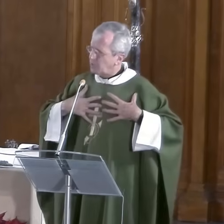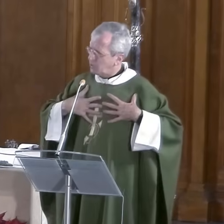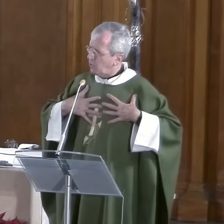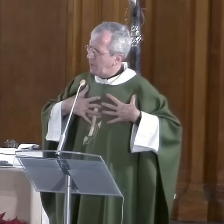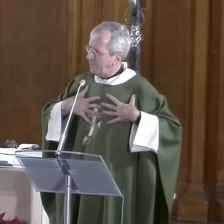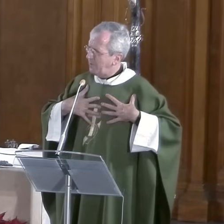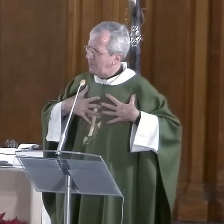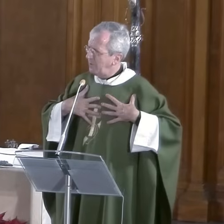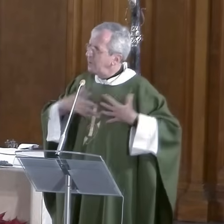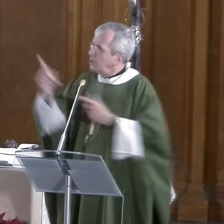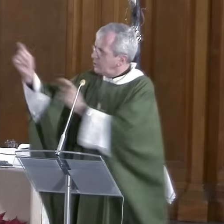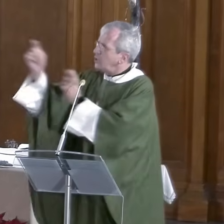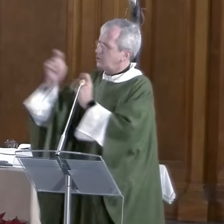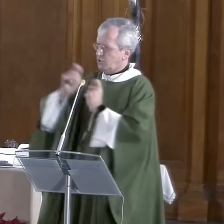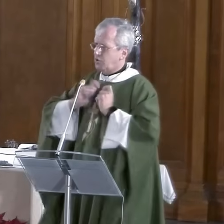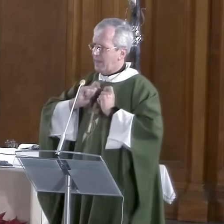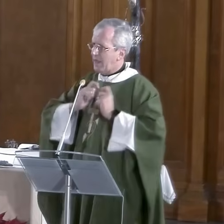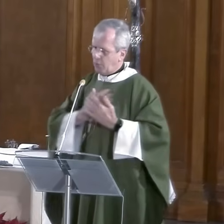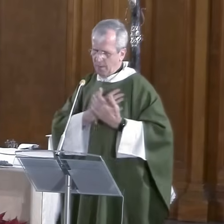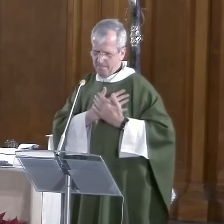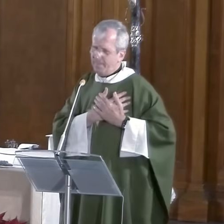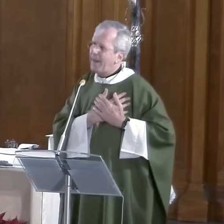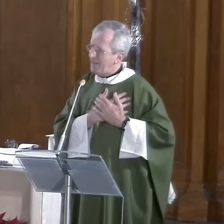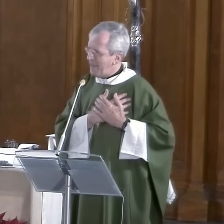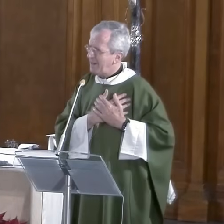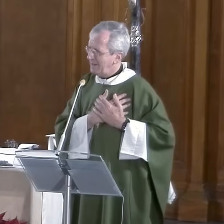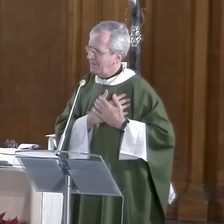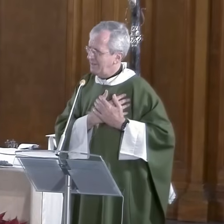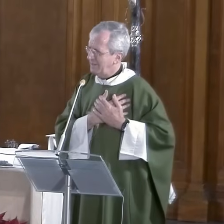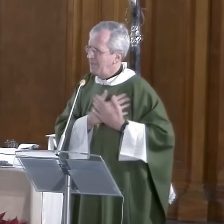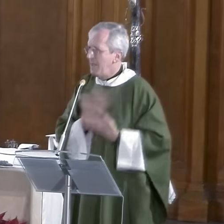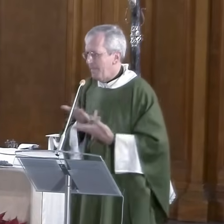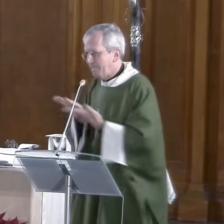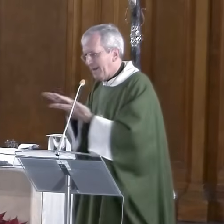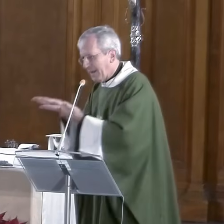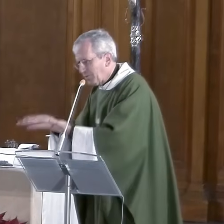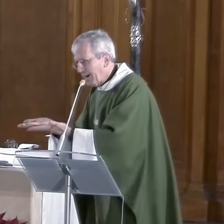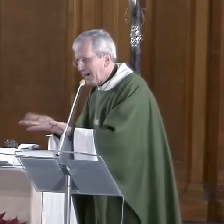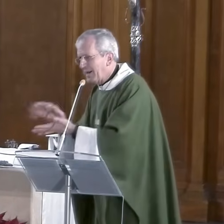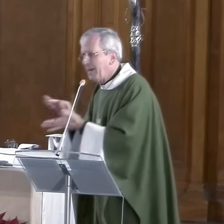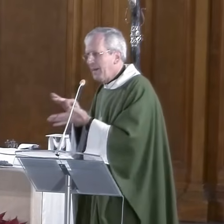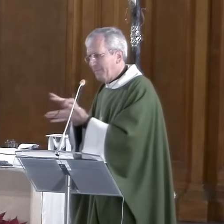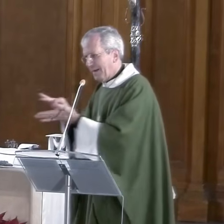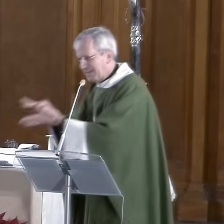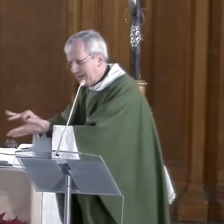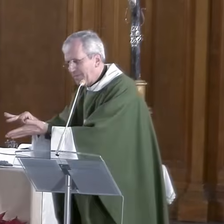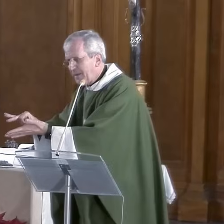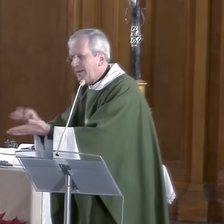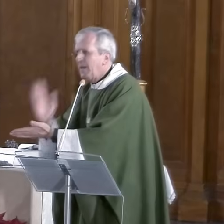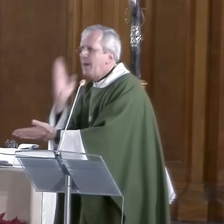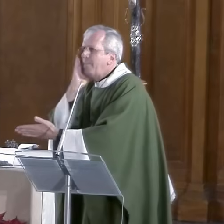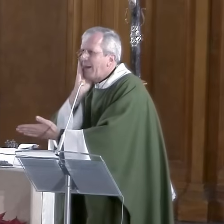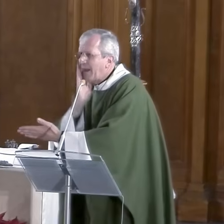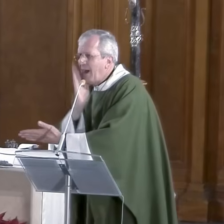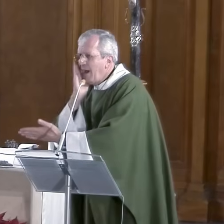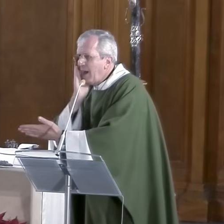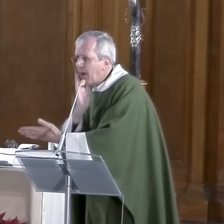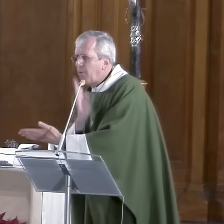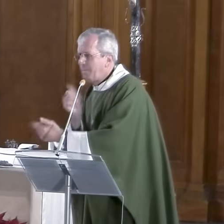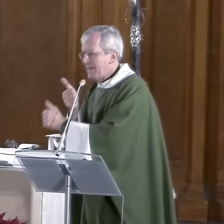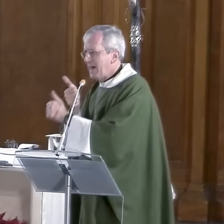que nuestro cuerpo, Dios nos lo ha dado para amar, para ayudar, para servir,